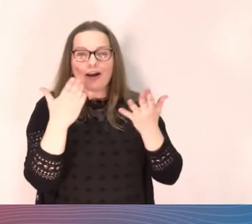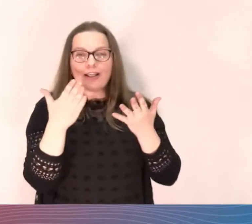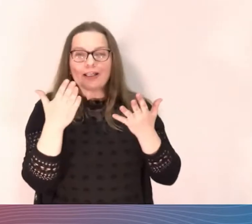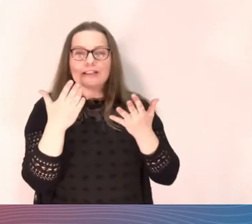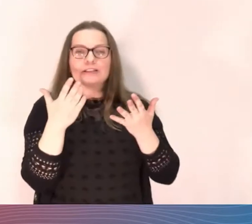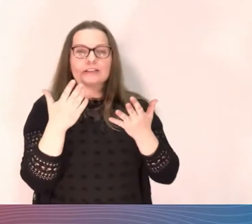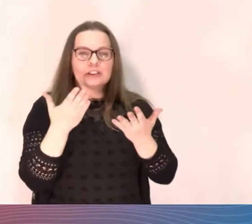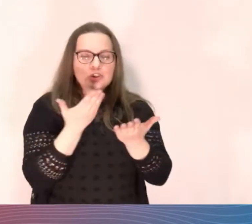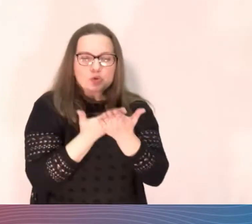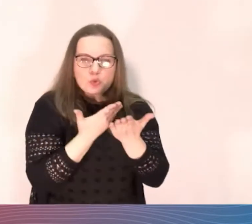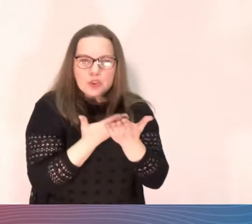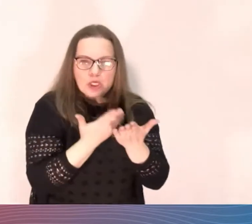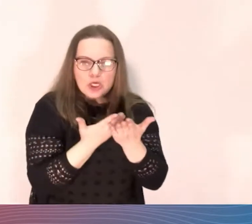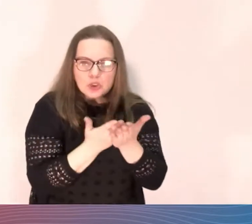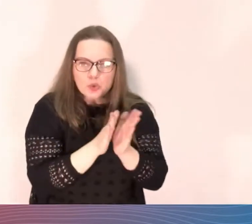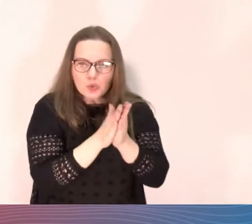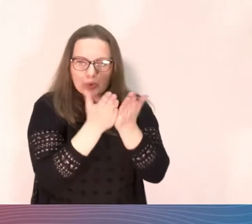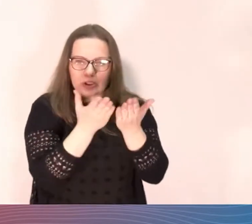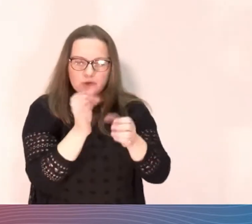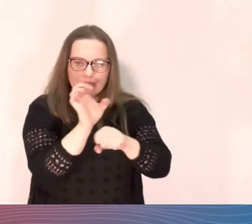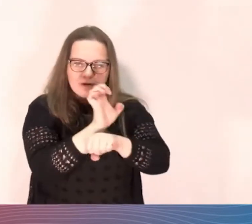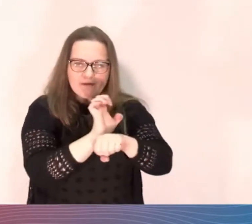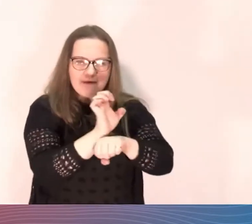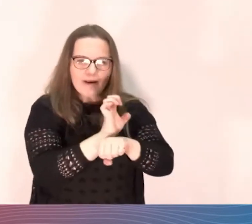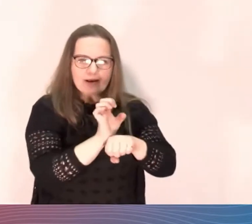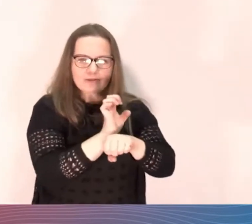Continuamos no voo do cruzeiro.